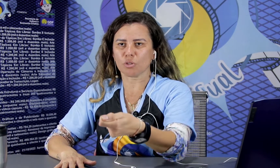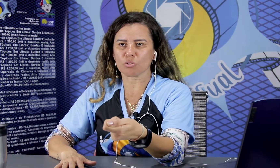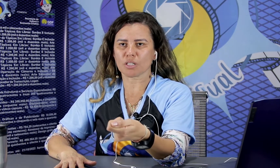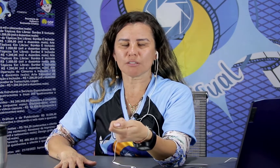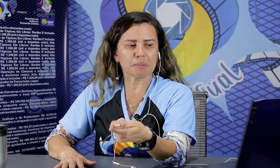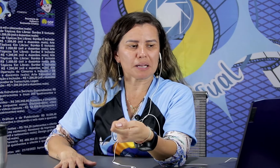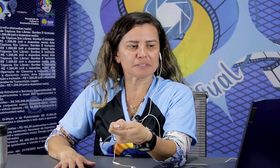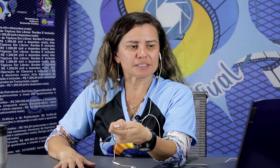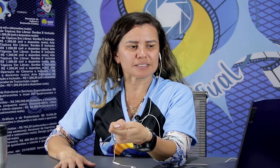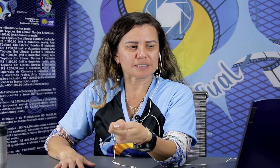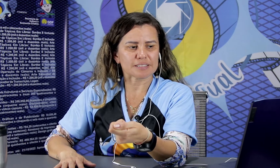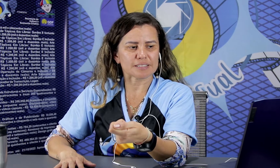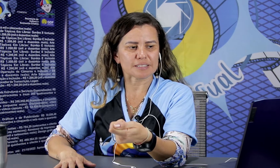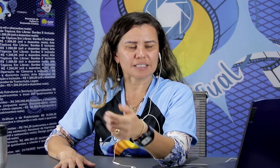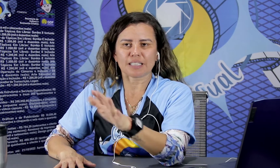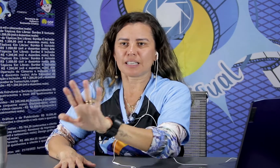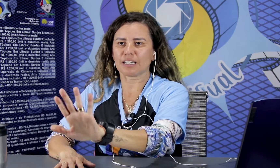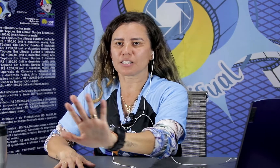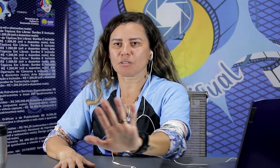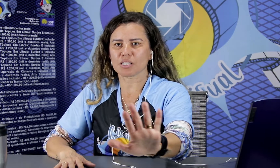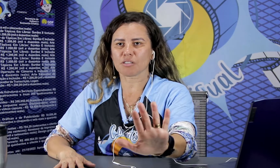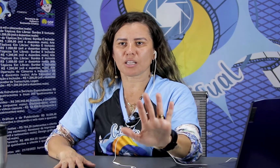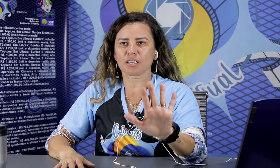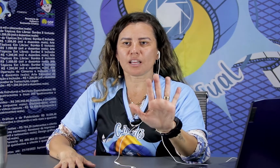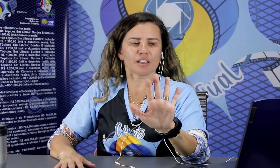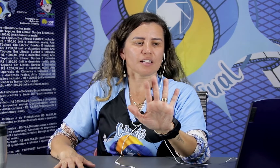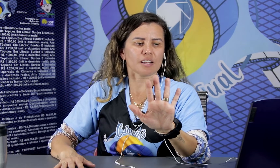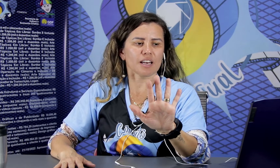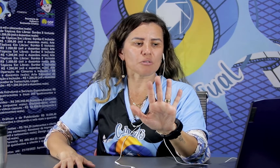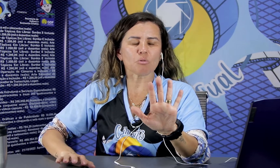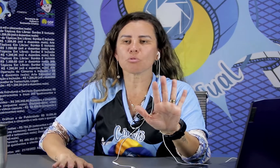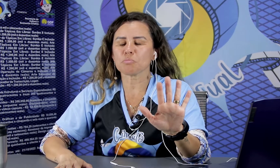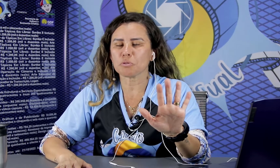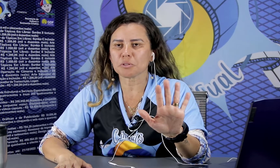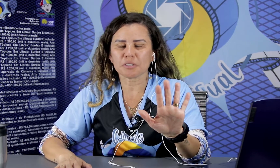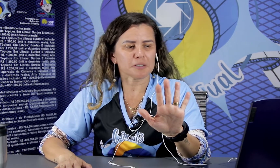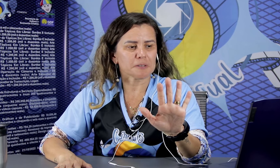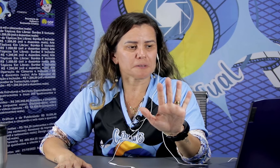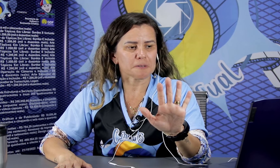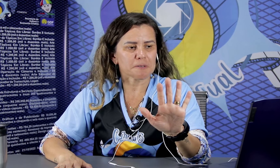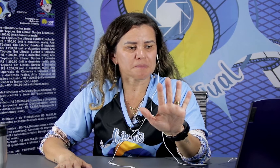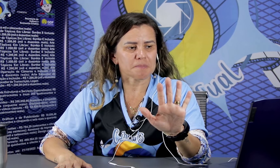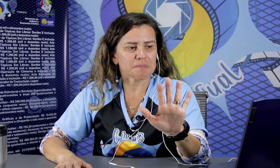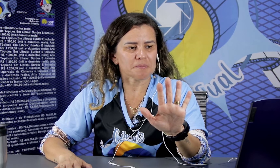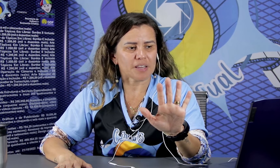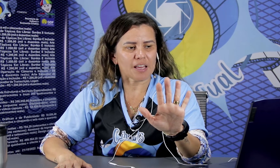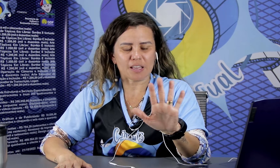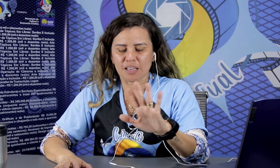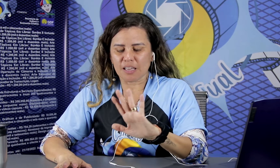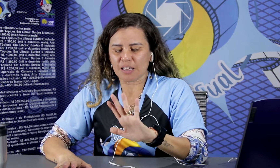sinal da palavra. Esse é o acesso que ele tem, lá no concurso público, né?